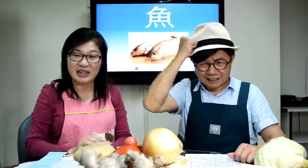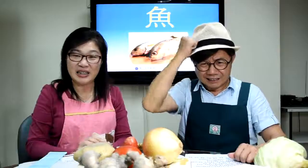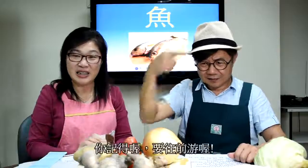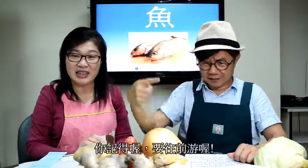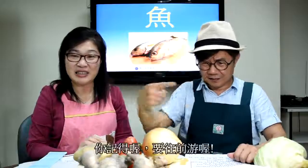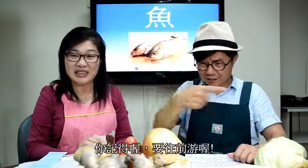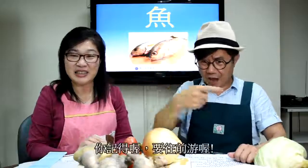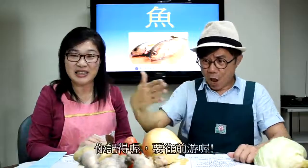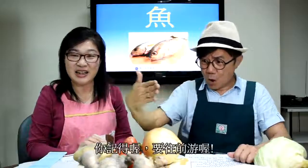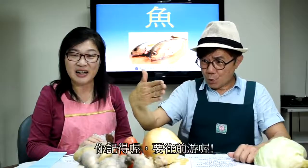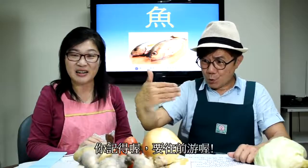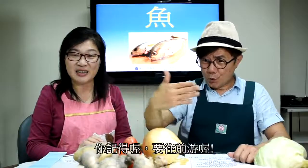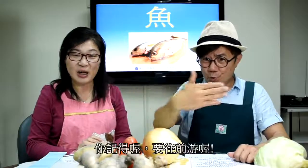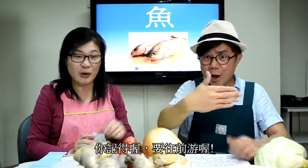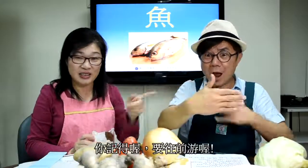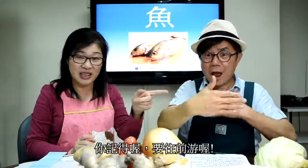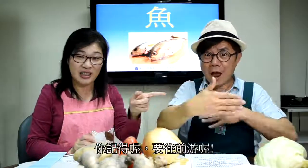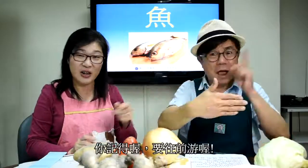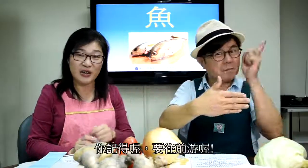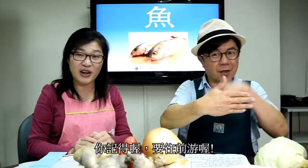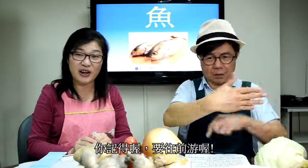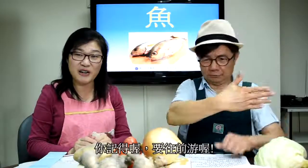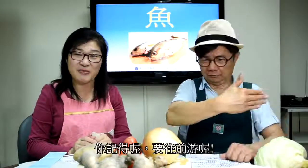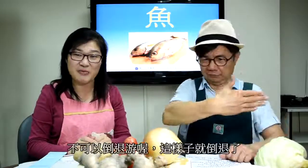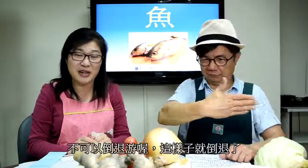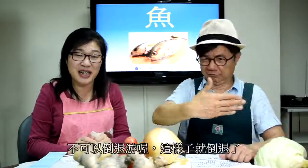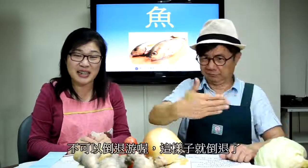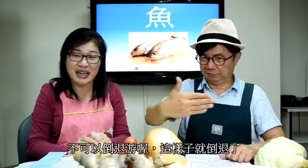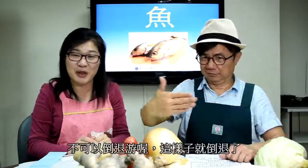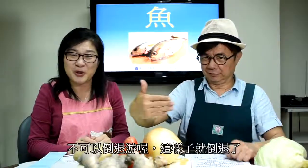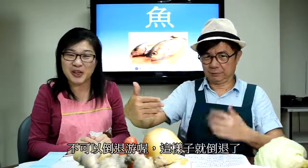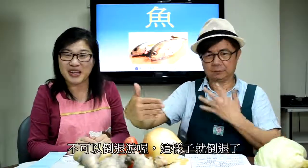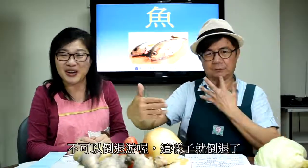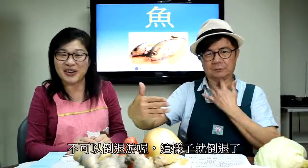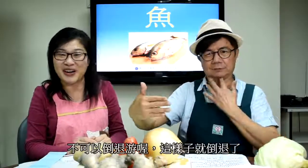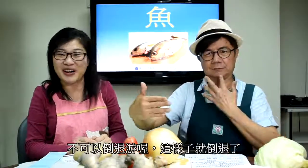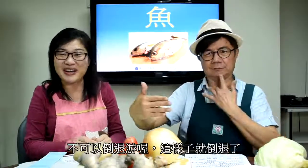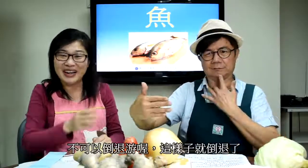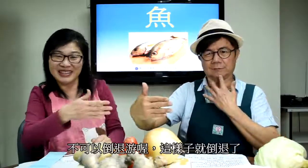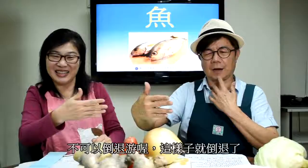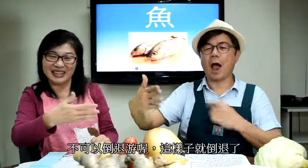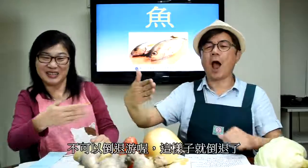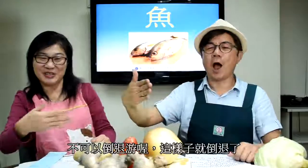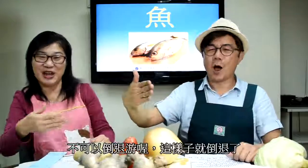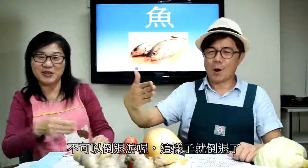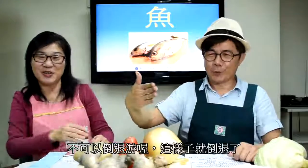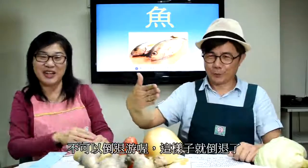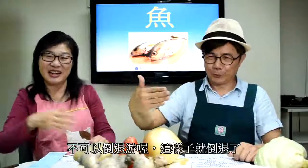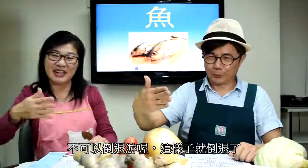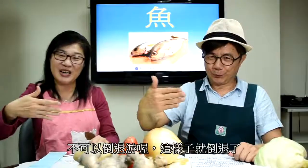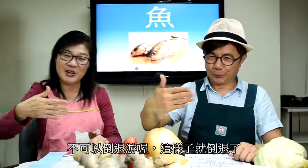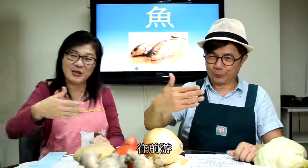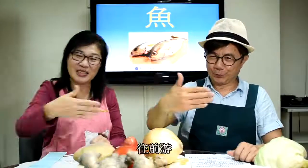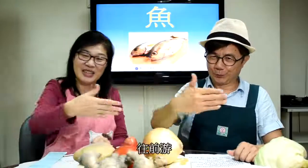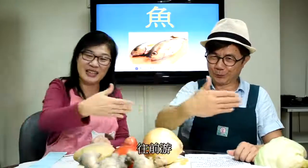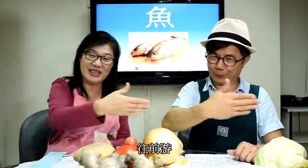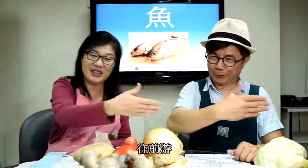你记得哦，要往前游哦，不可以倒退游哦，这样子就倒退了，往前游，